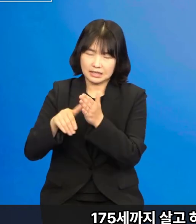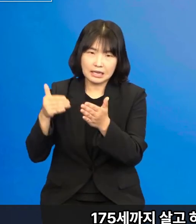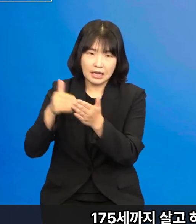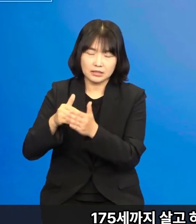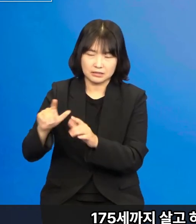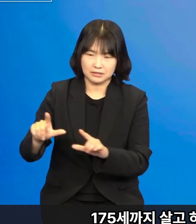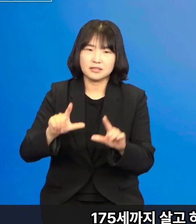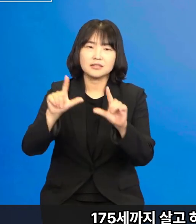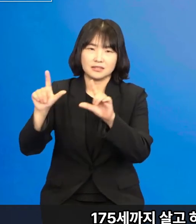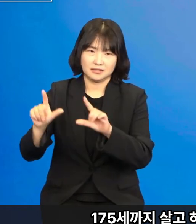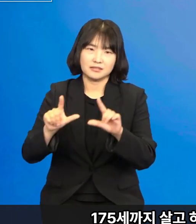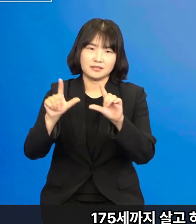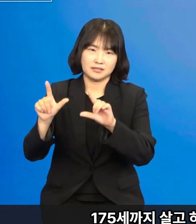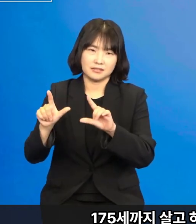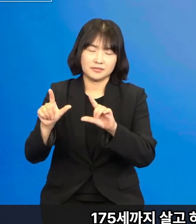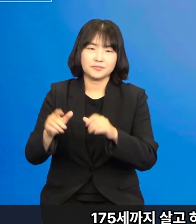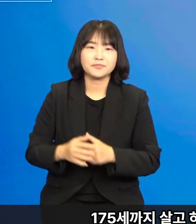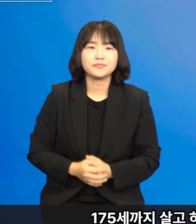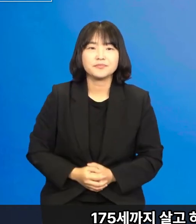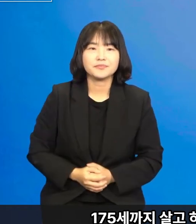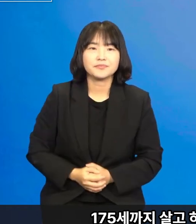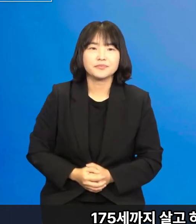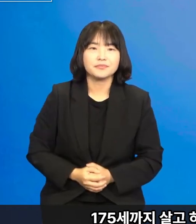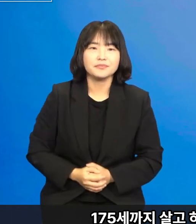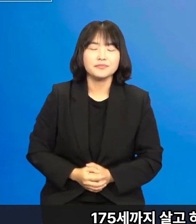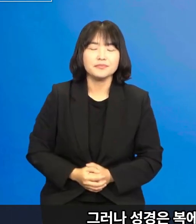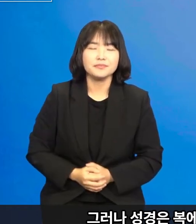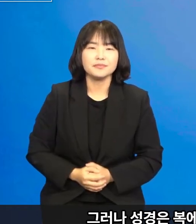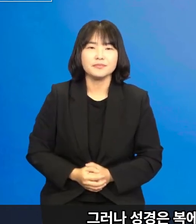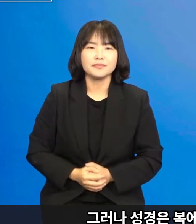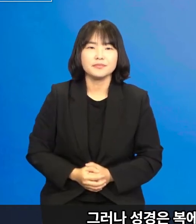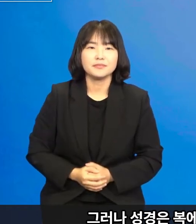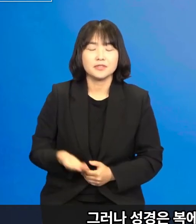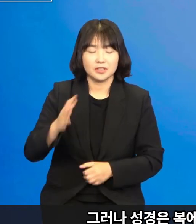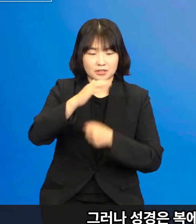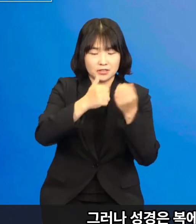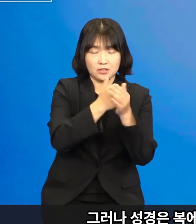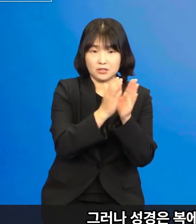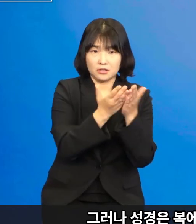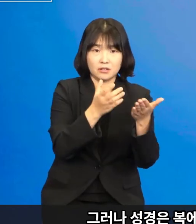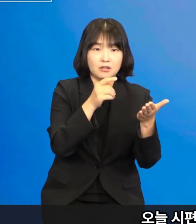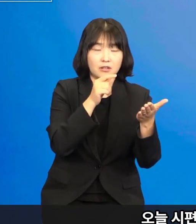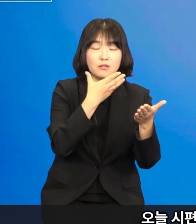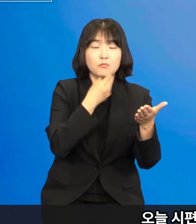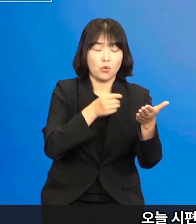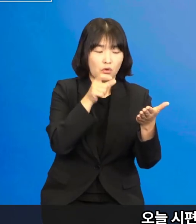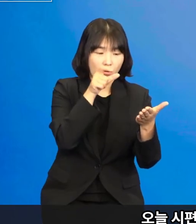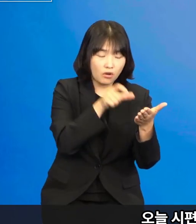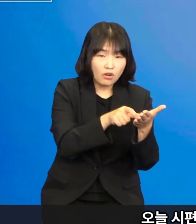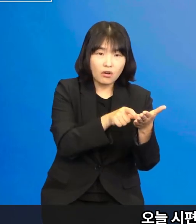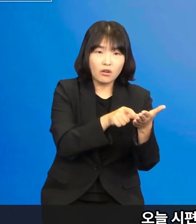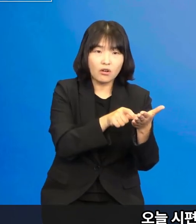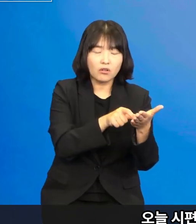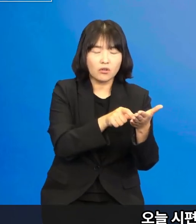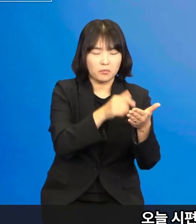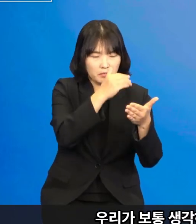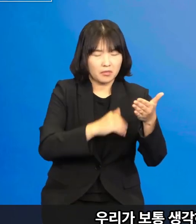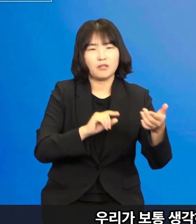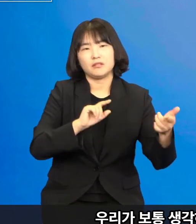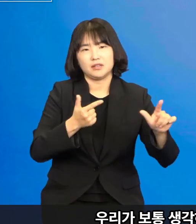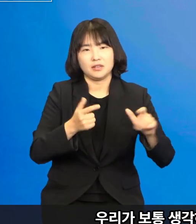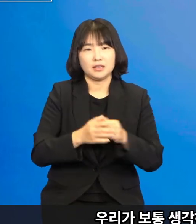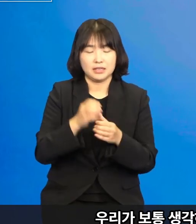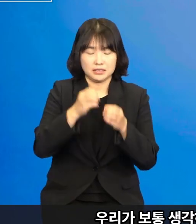수를 다해고 하나님께서 부름을 받았는데요. 그러나 성경은 복에 대해서 좀 다르게 말합니다. 오늘 시편 1편을